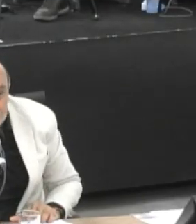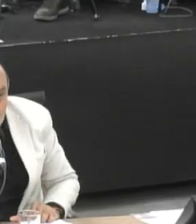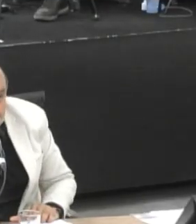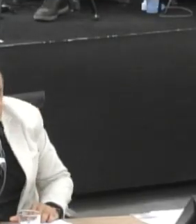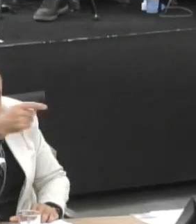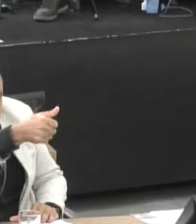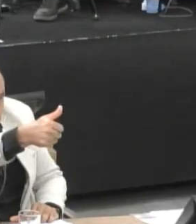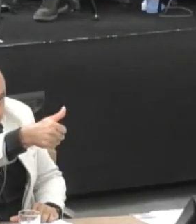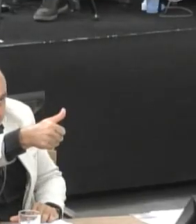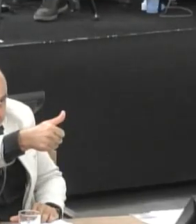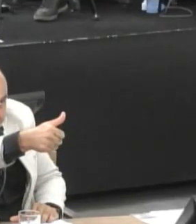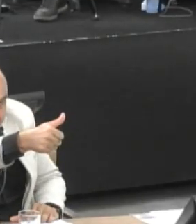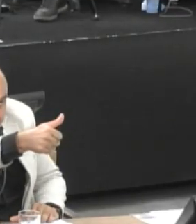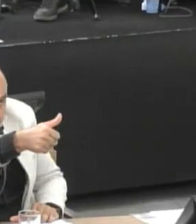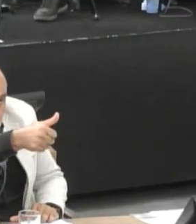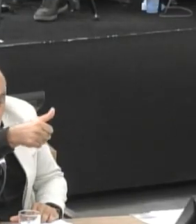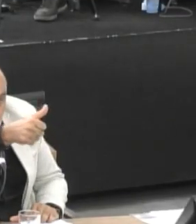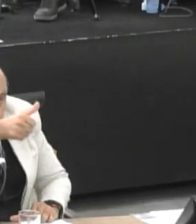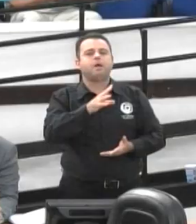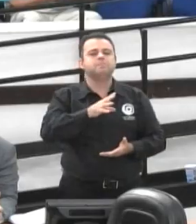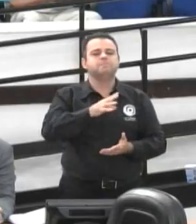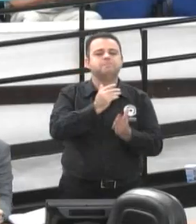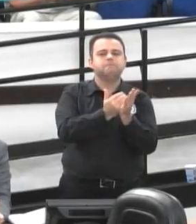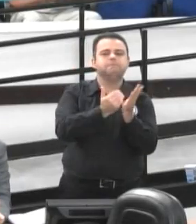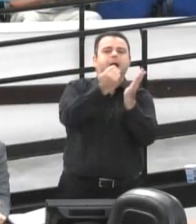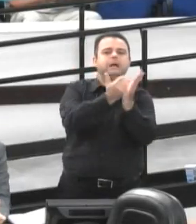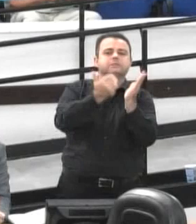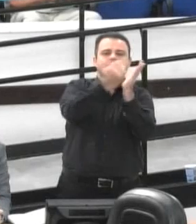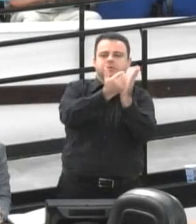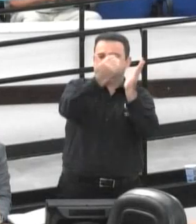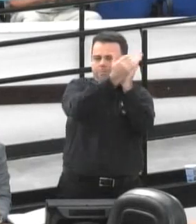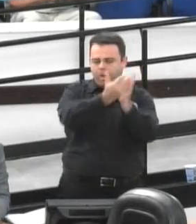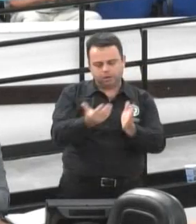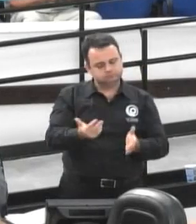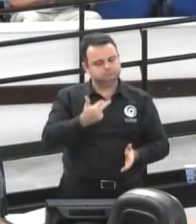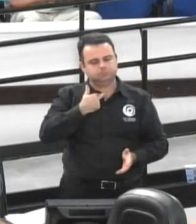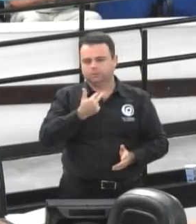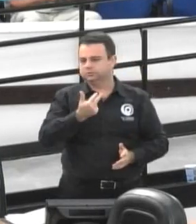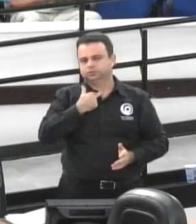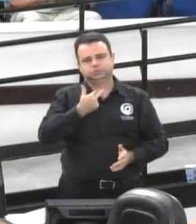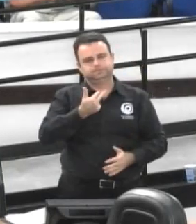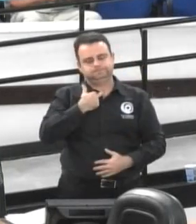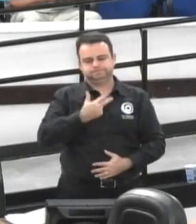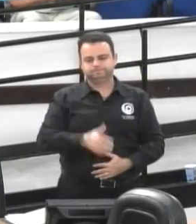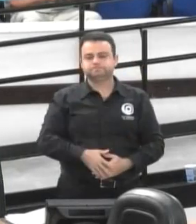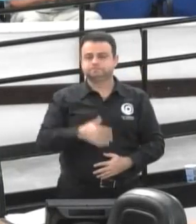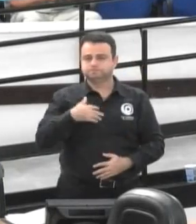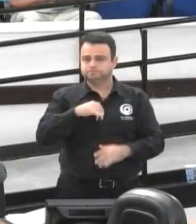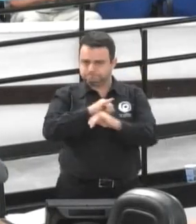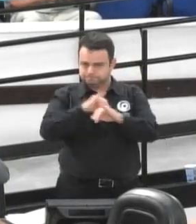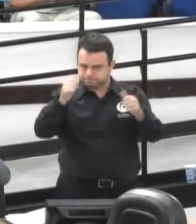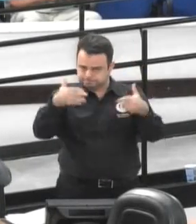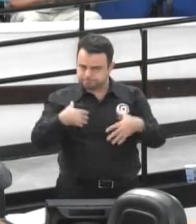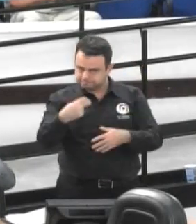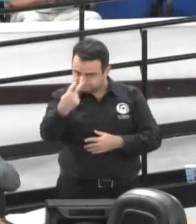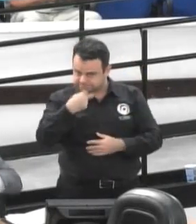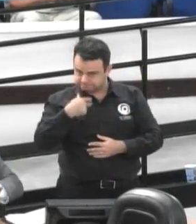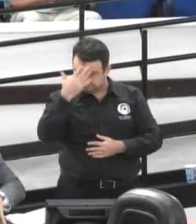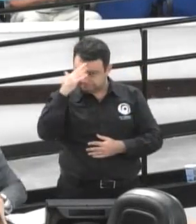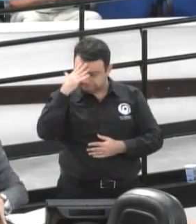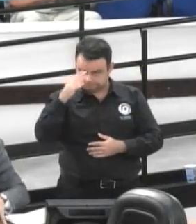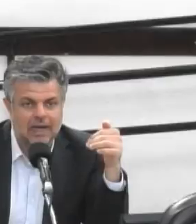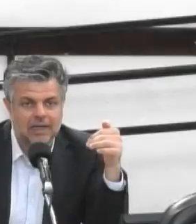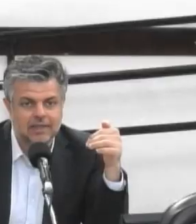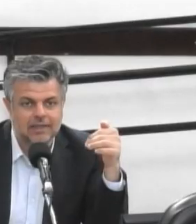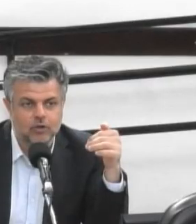os vereadores contam com o trabalho dos assessores que atuam diariamente no atendimento população dentro do gabinete e nas ruas da